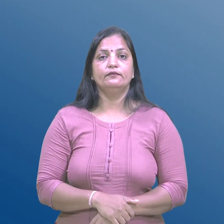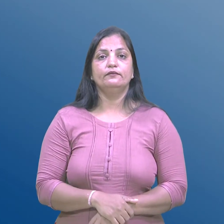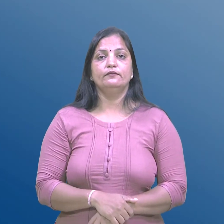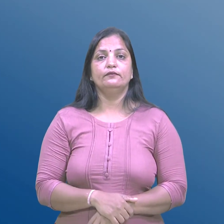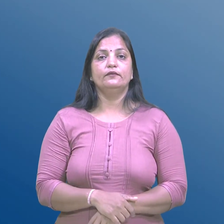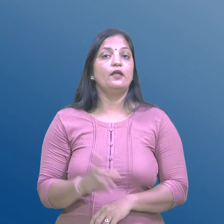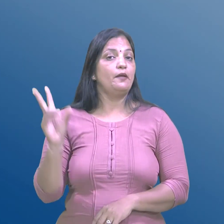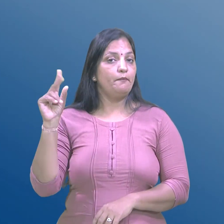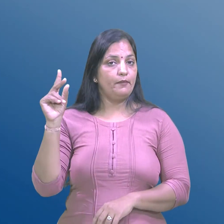બીજું,